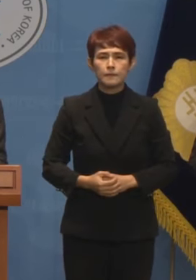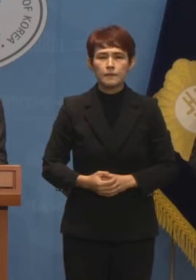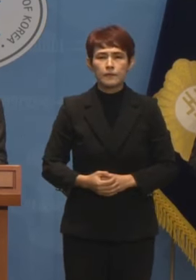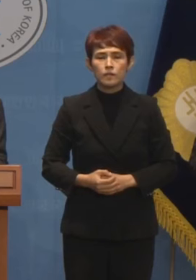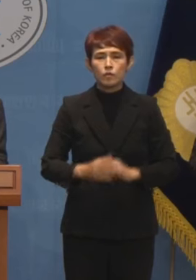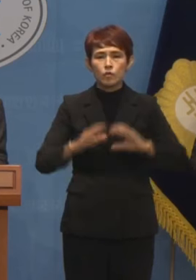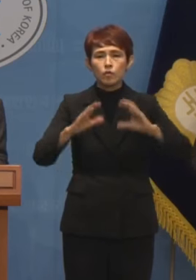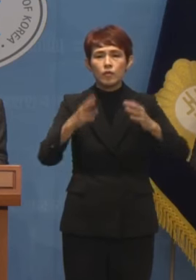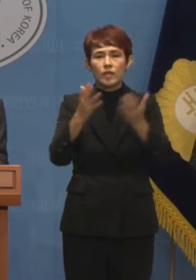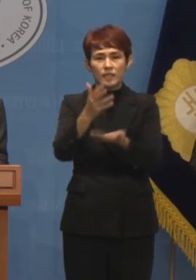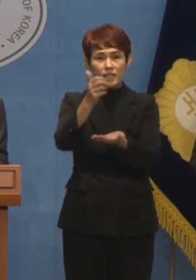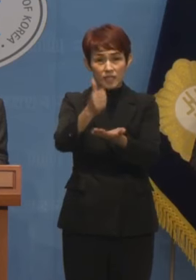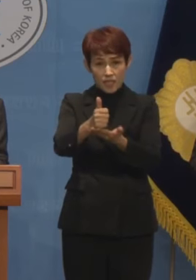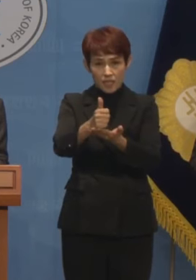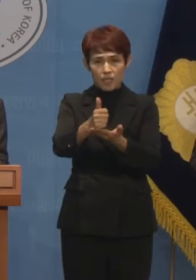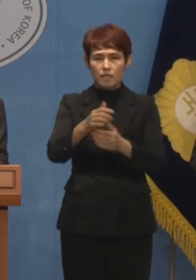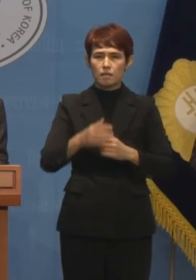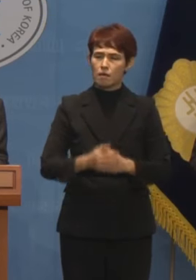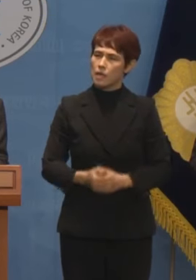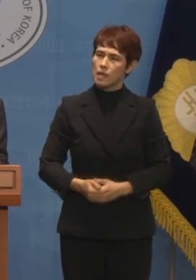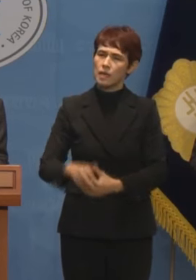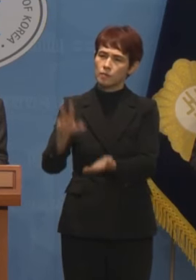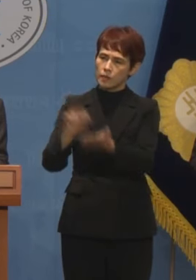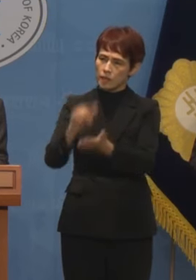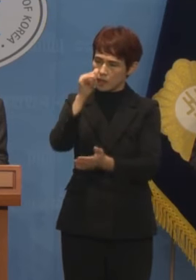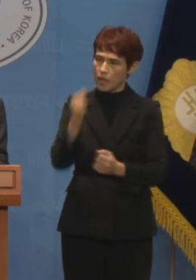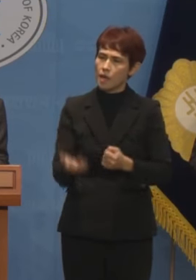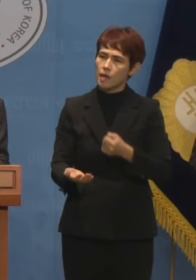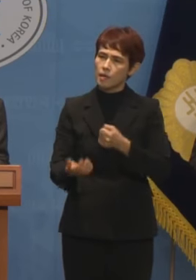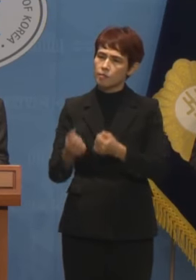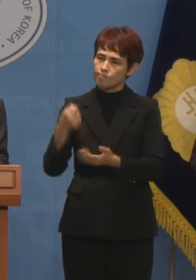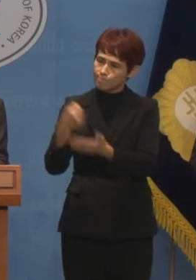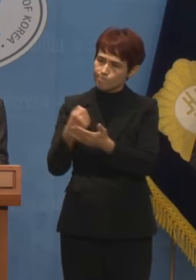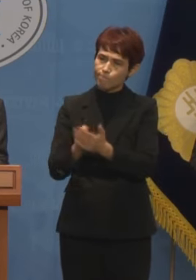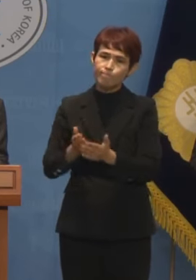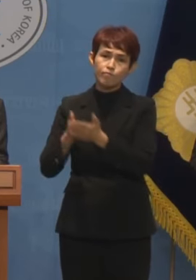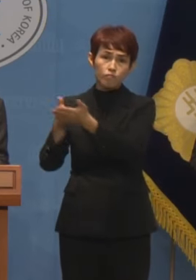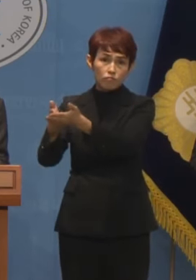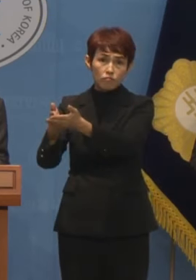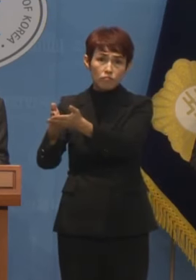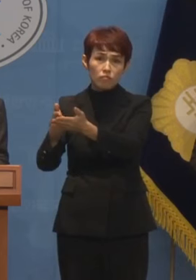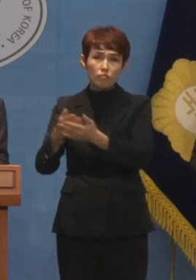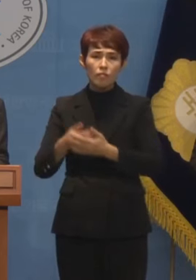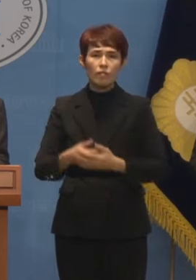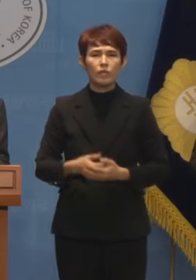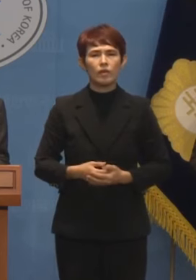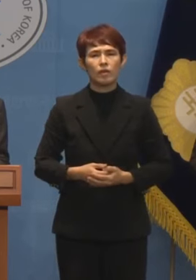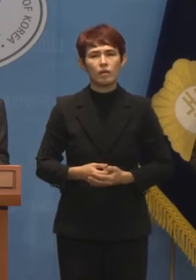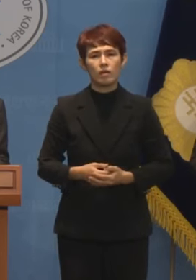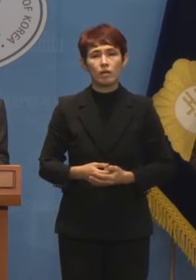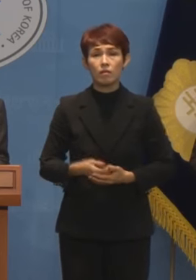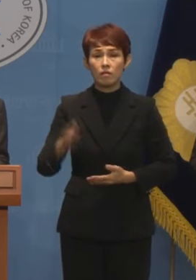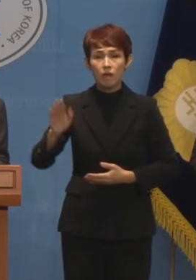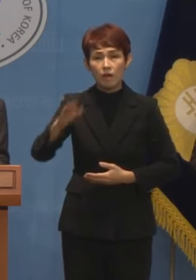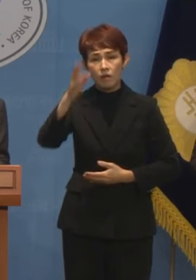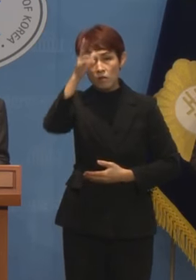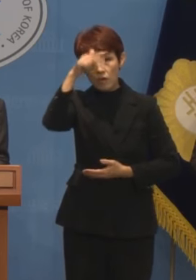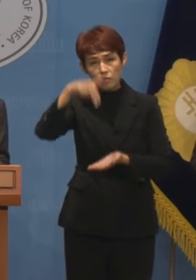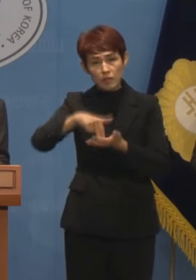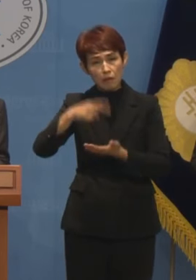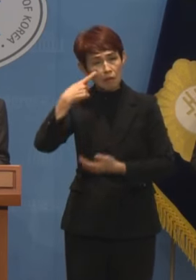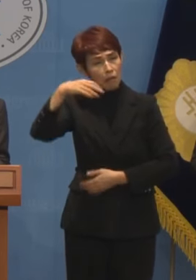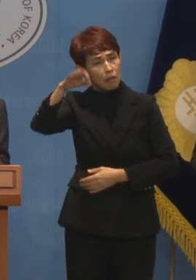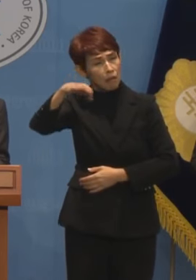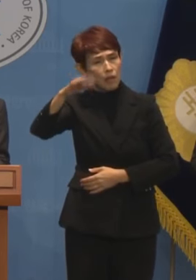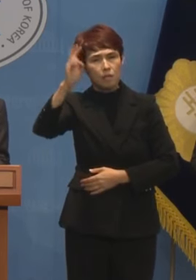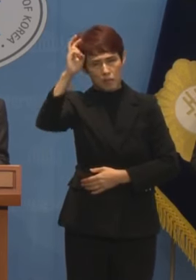국회의장의 강한 유감 표명과 국회 차원의 변화 촉구도 이 정권과 경찰에겐 하찮은 일로 치부되는